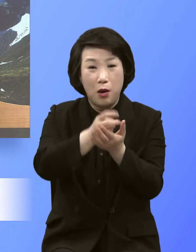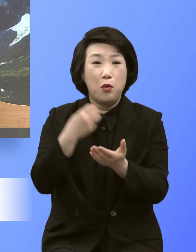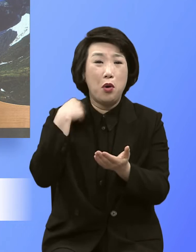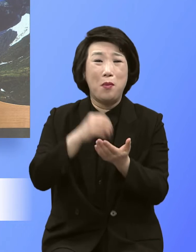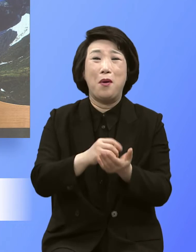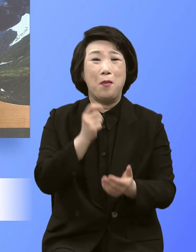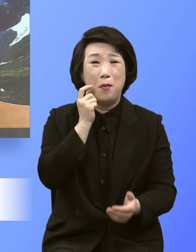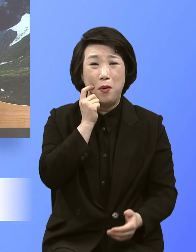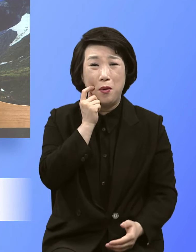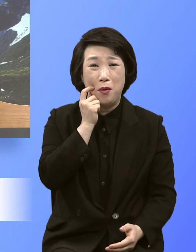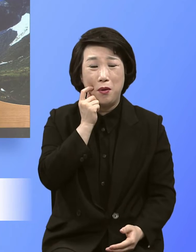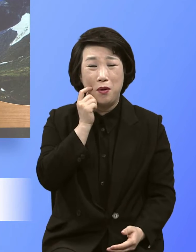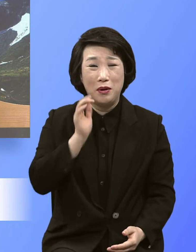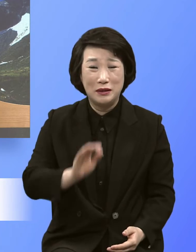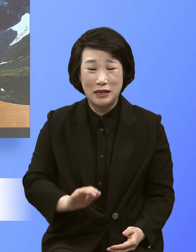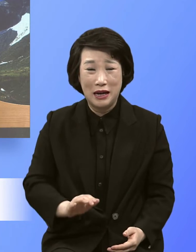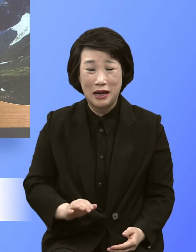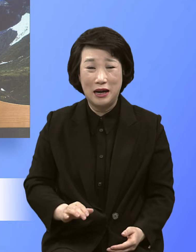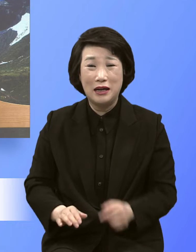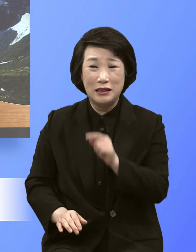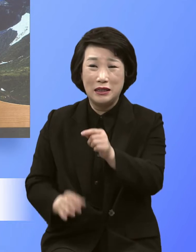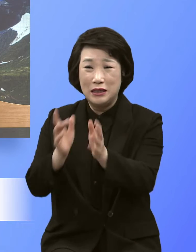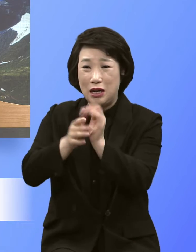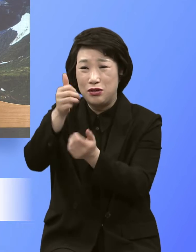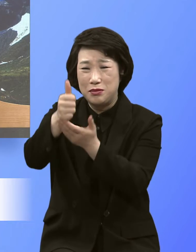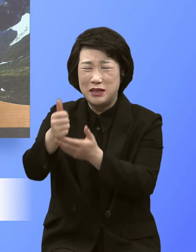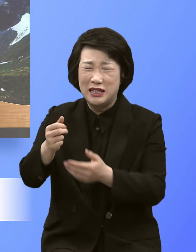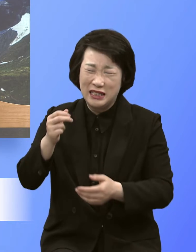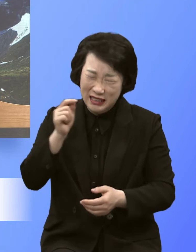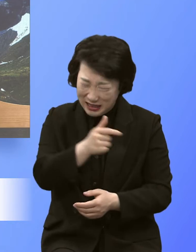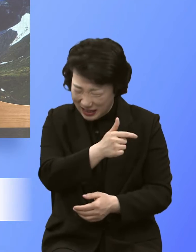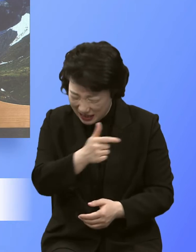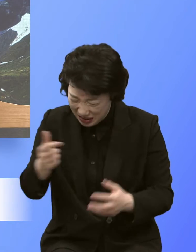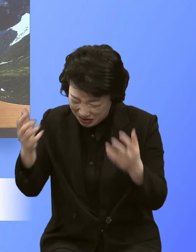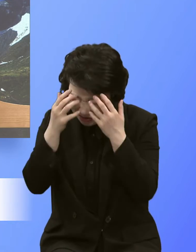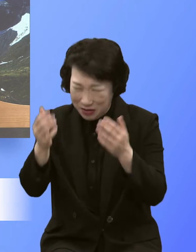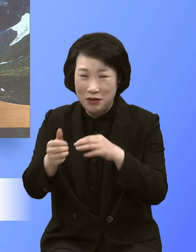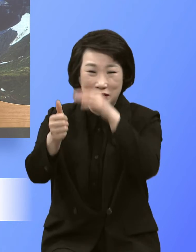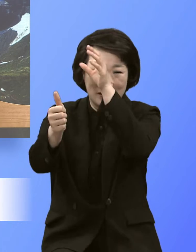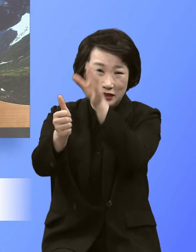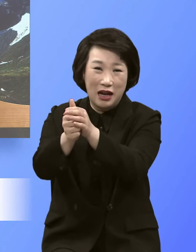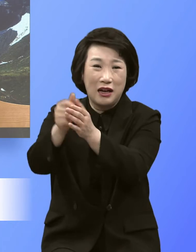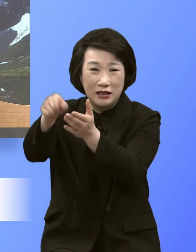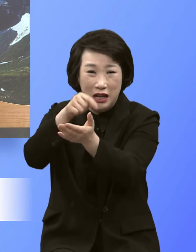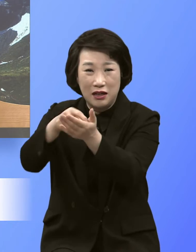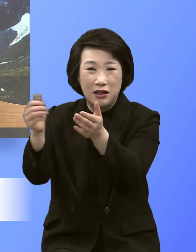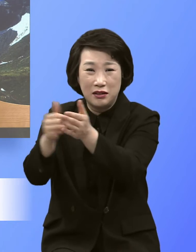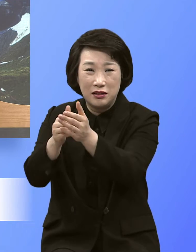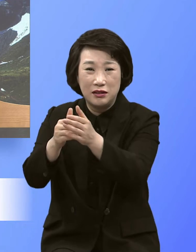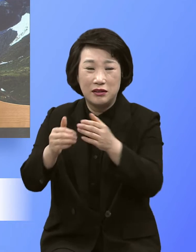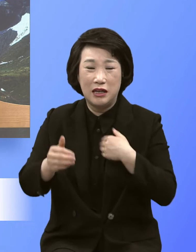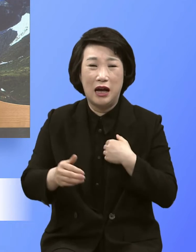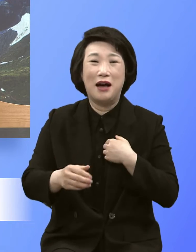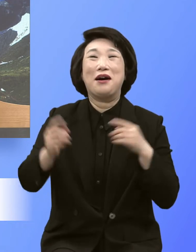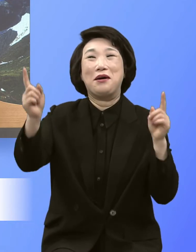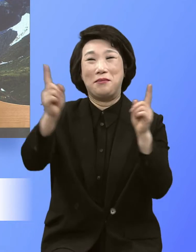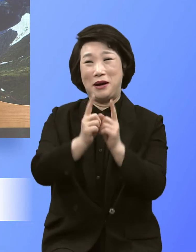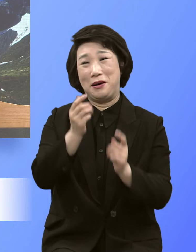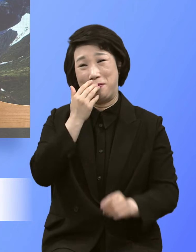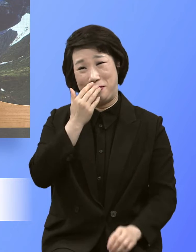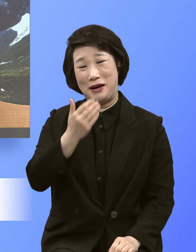없으니 그는 그 많은 고통을 지불해야만이 나를 만날 수